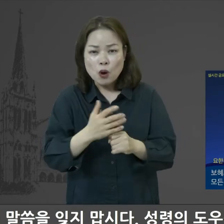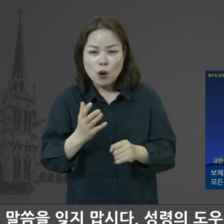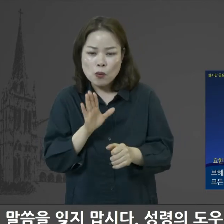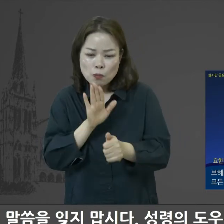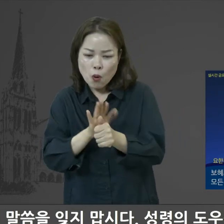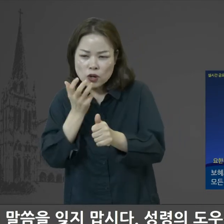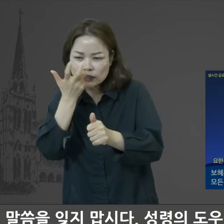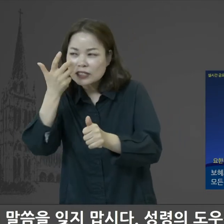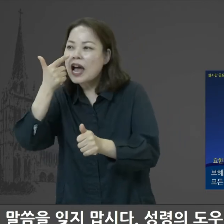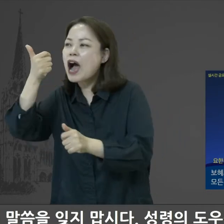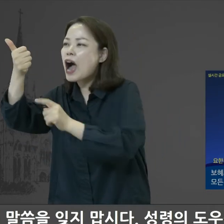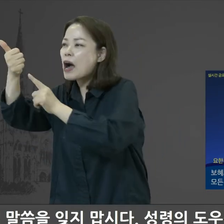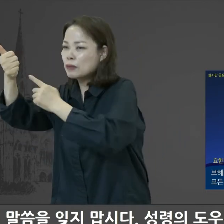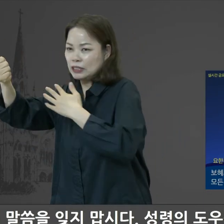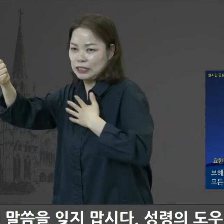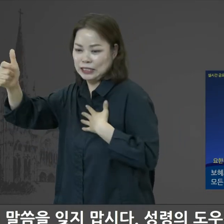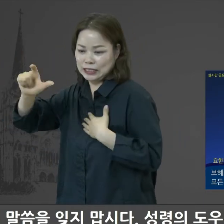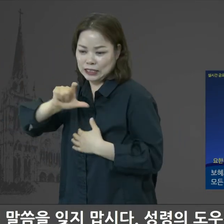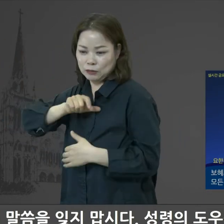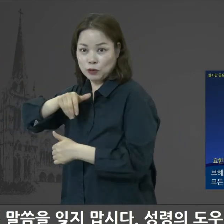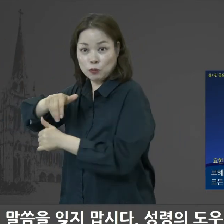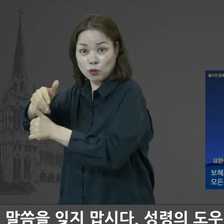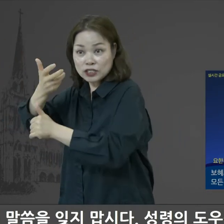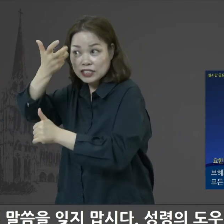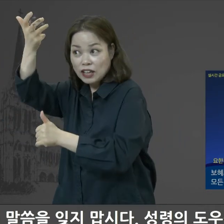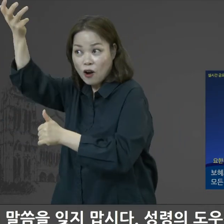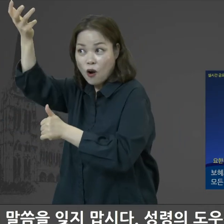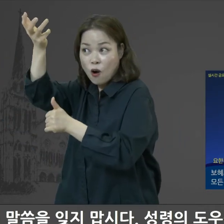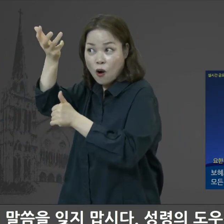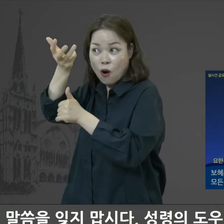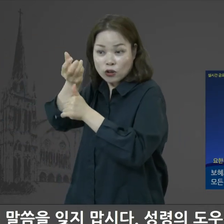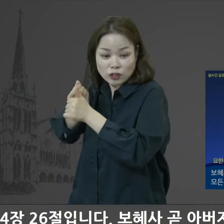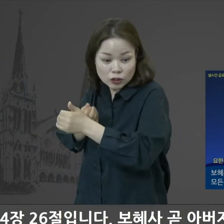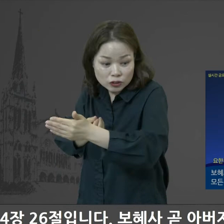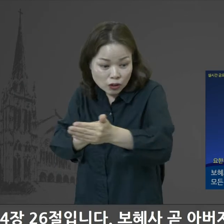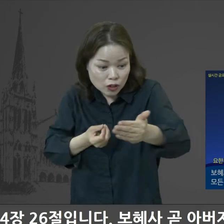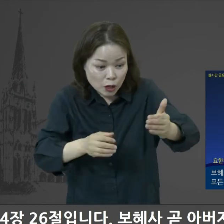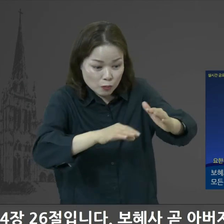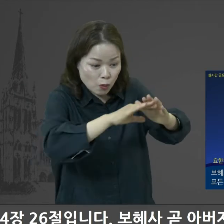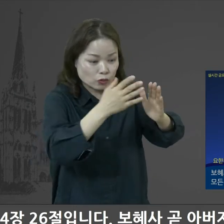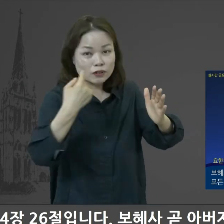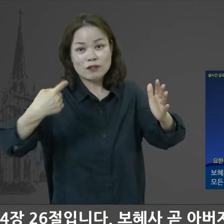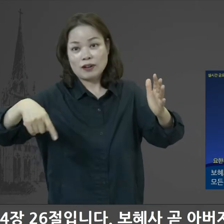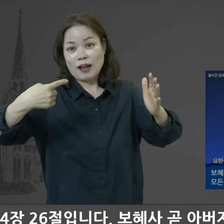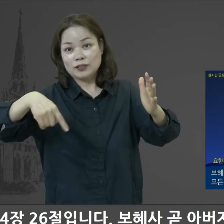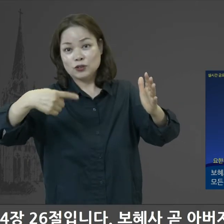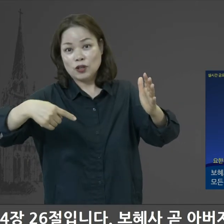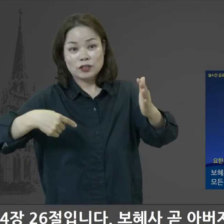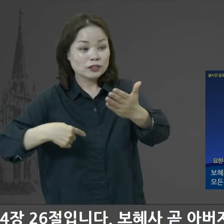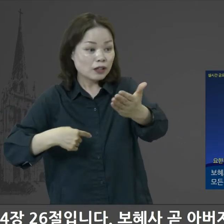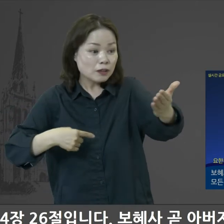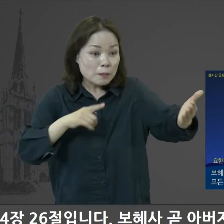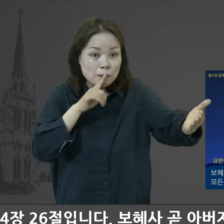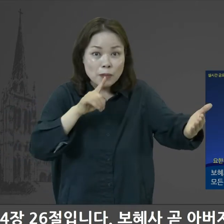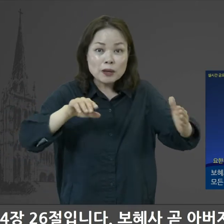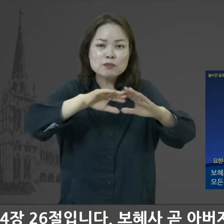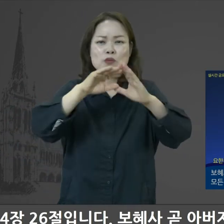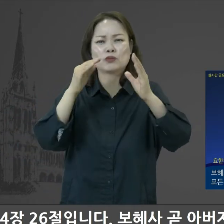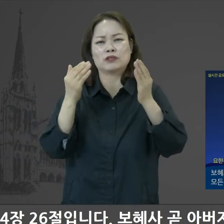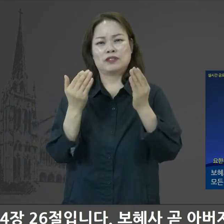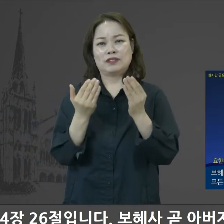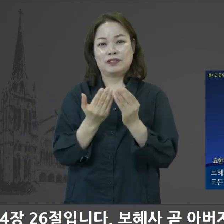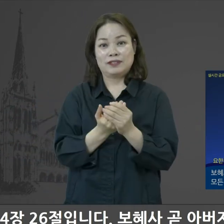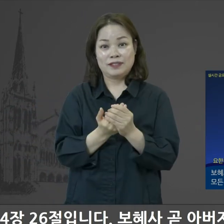곧 아버지께서 내 이름으로 보내실 성령, 그가 너희에게 모든 것을 가르치고 내가 너희에게 말한 모든